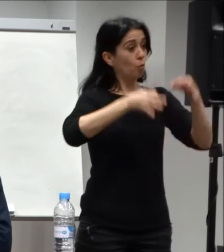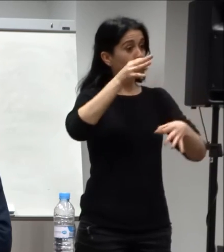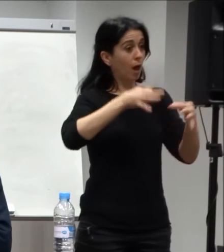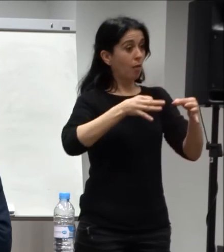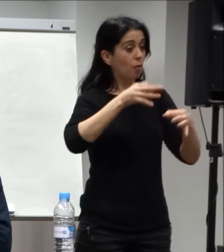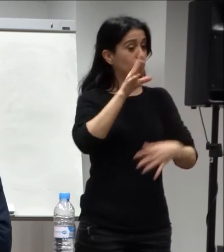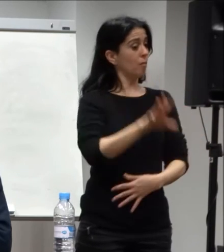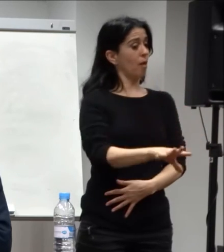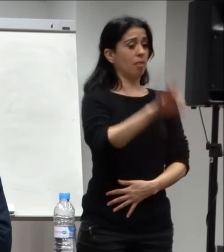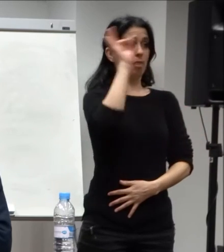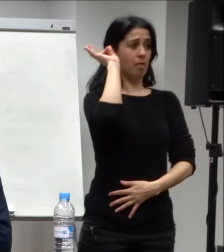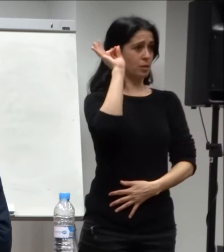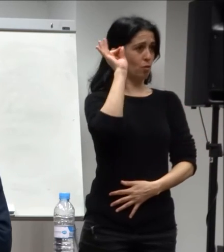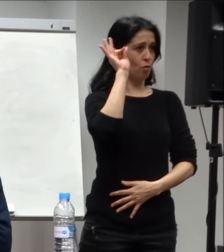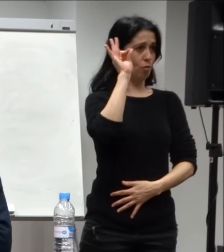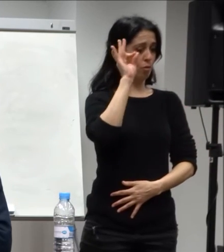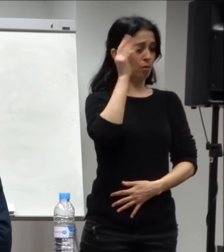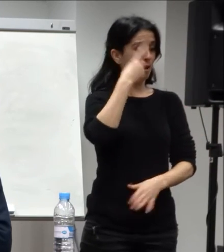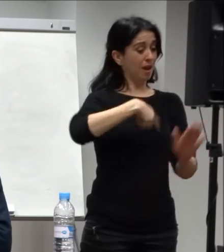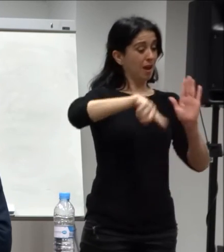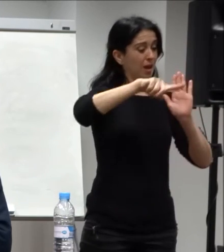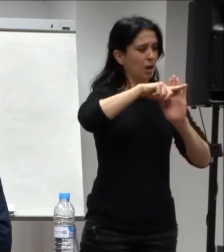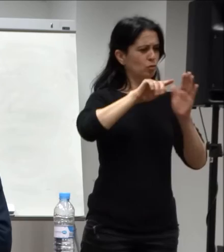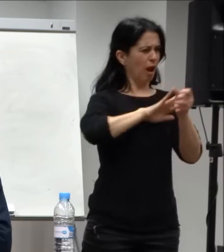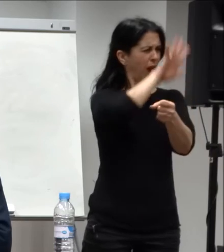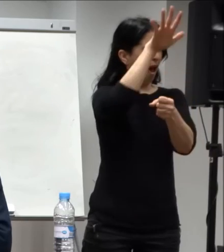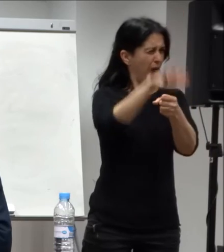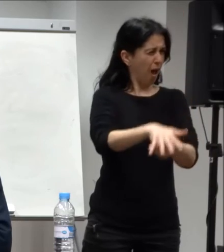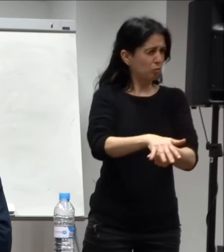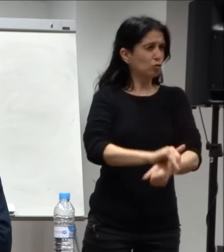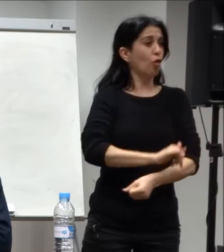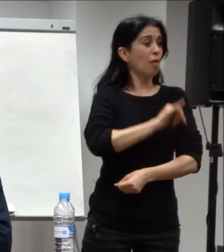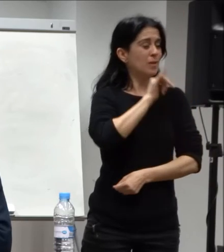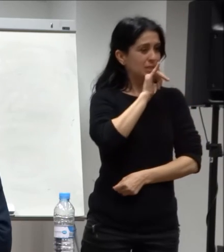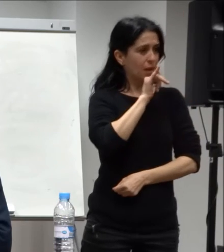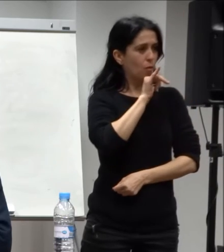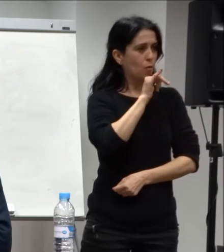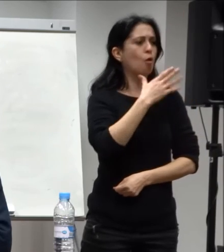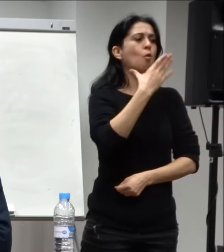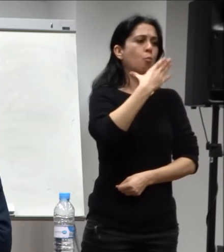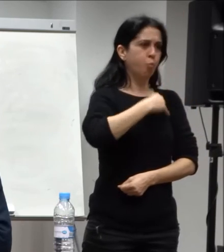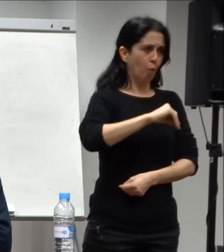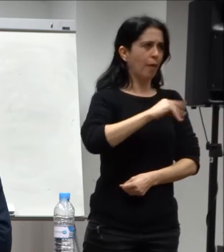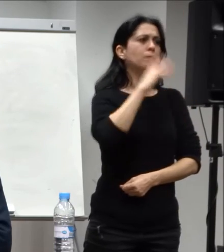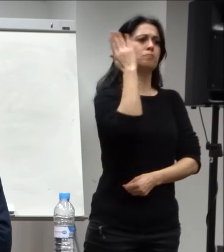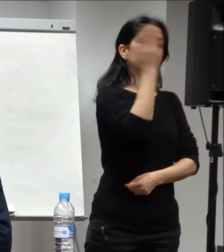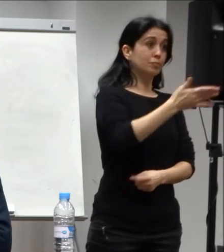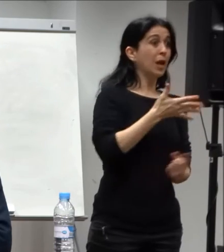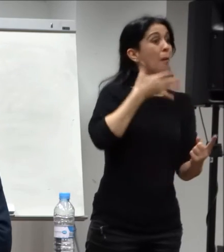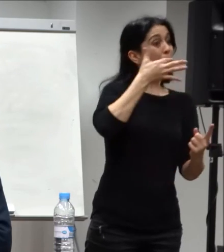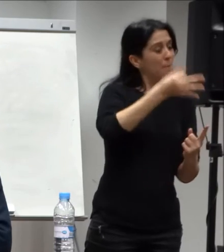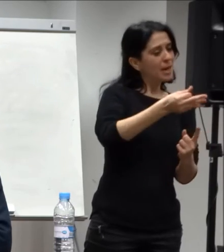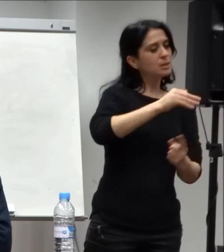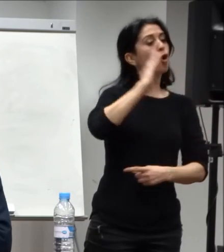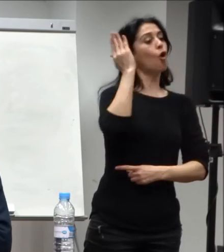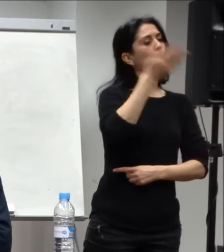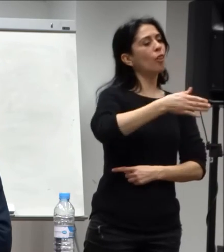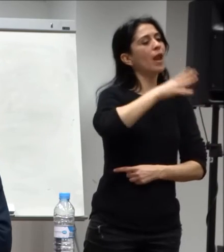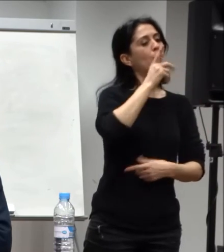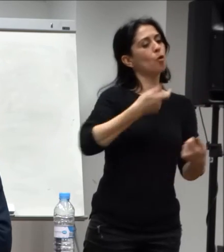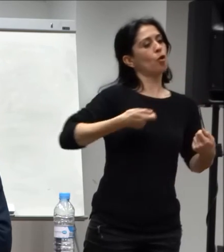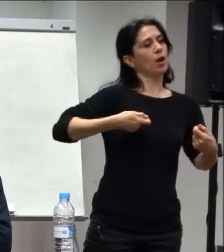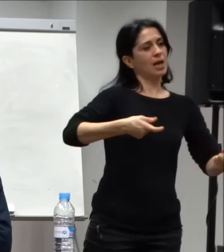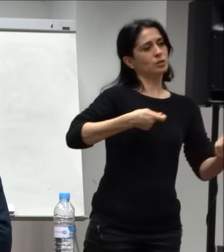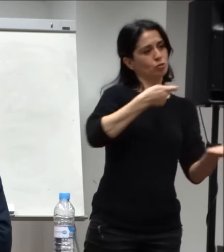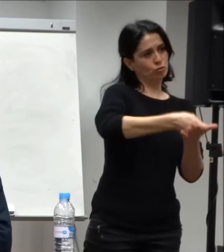considera abusiva con los pertinentes intereses, puede haber una condena en costas. ¿Vale? Hablaremos también de ese